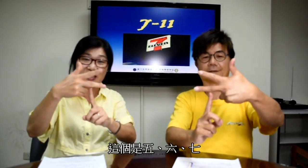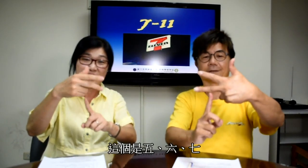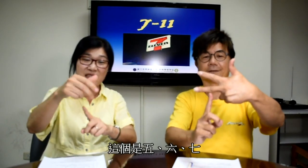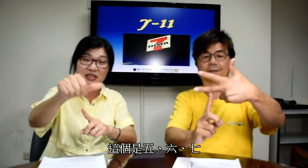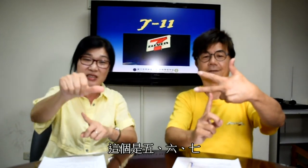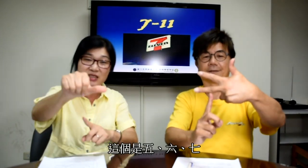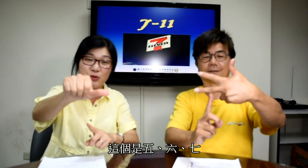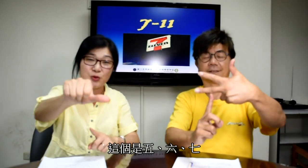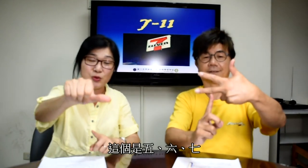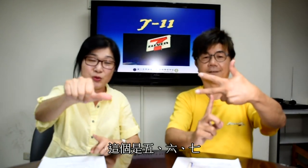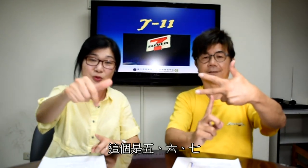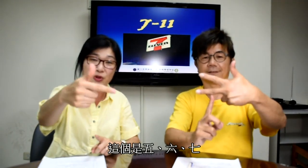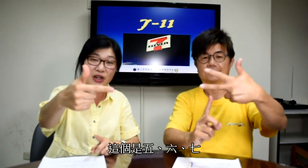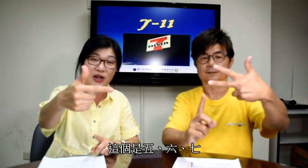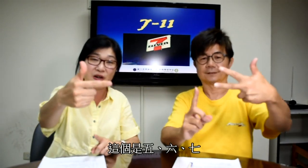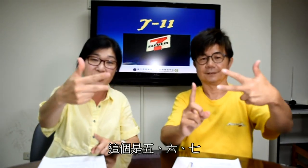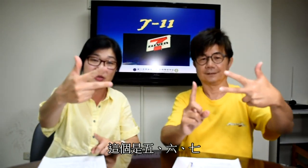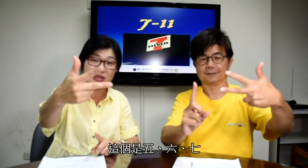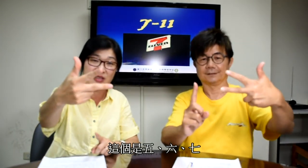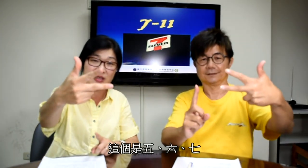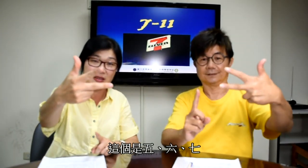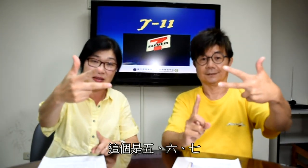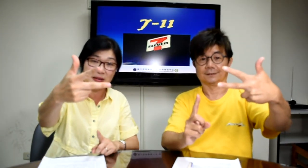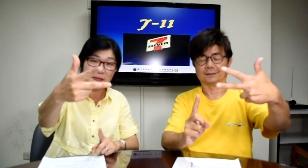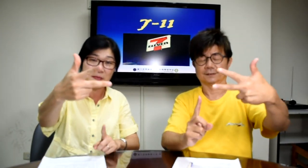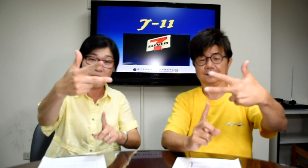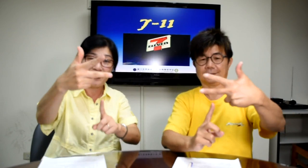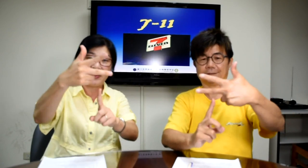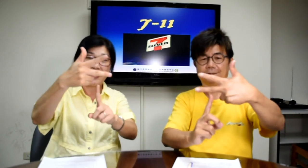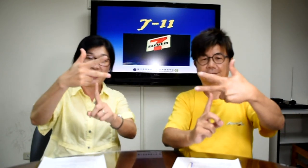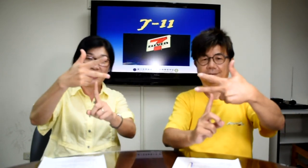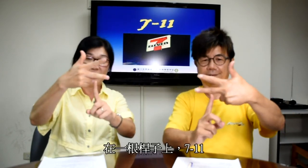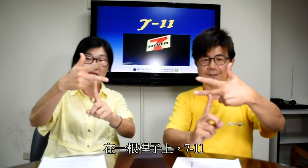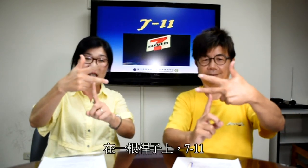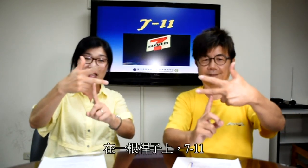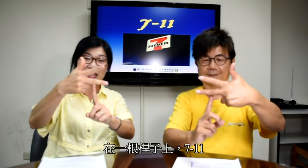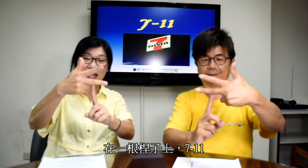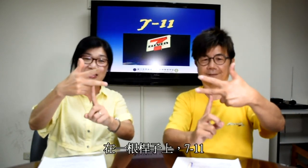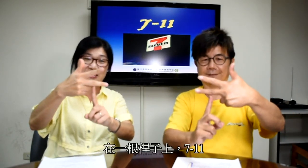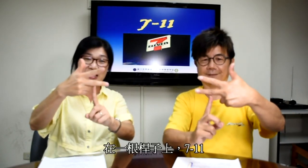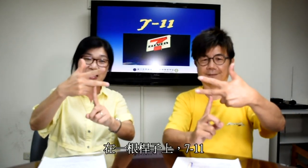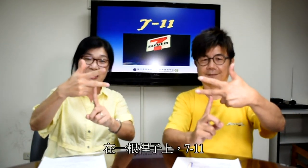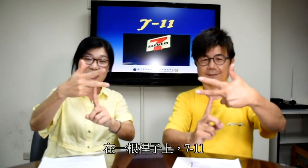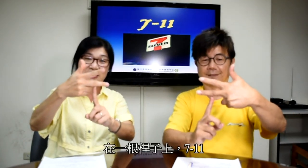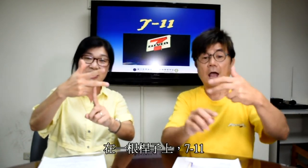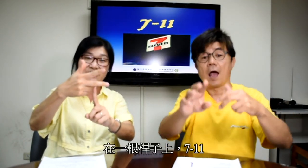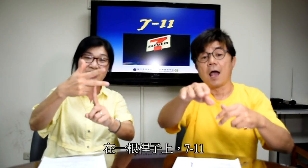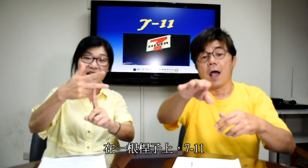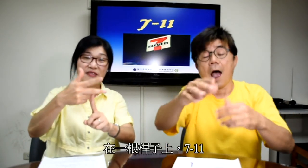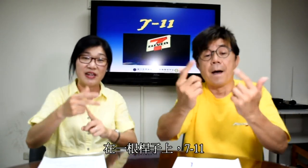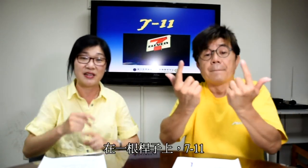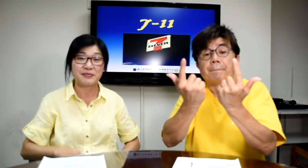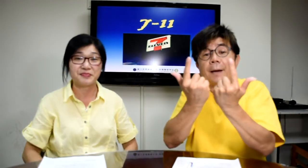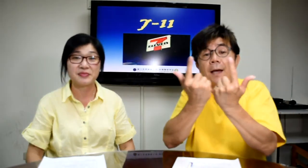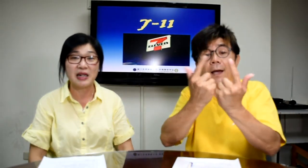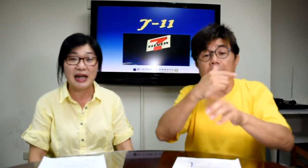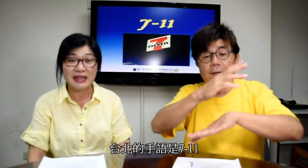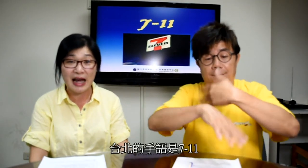这个是567，在一根杆子上 7-Eleven。台